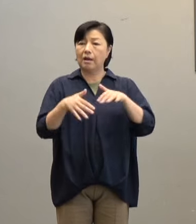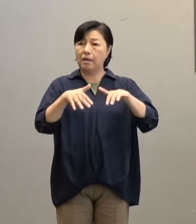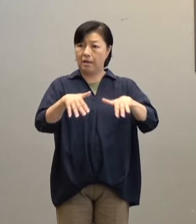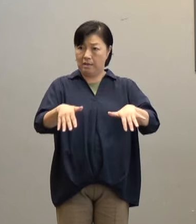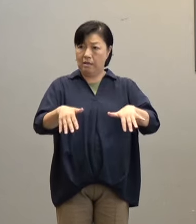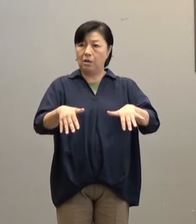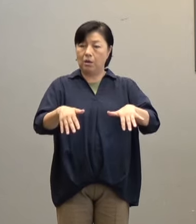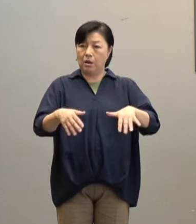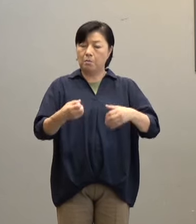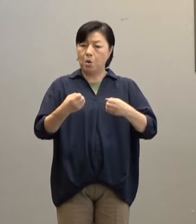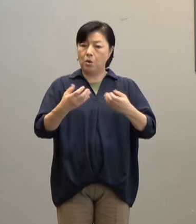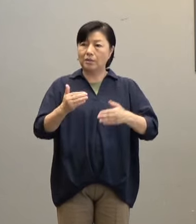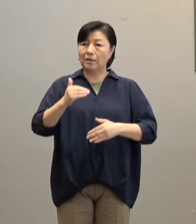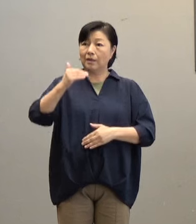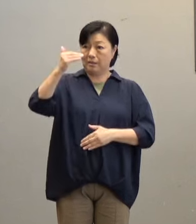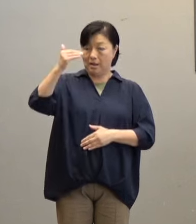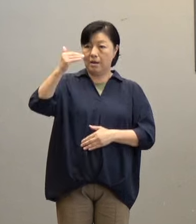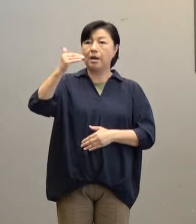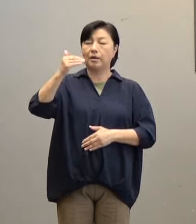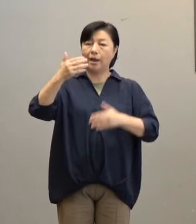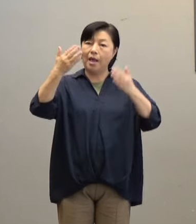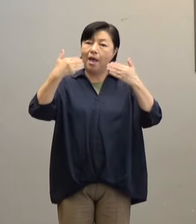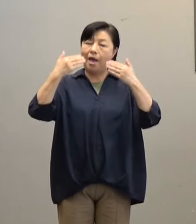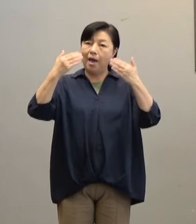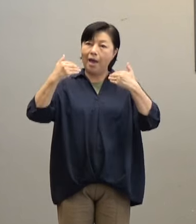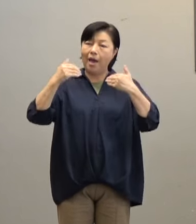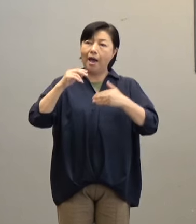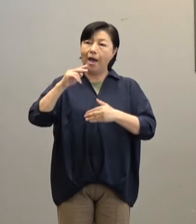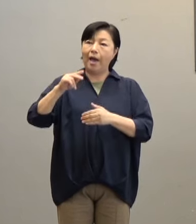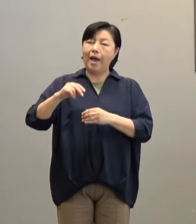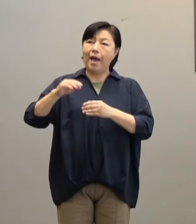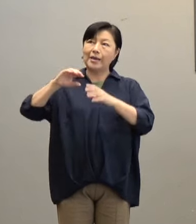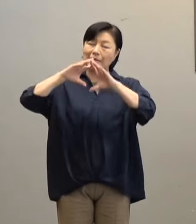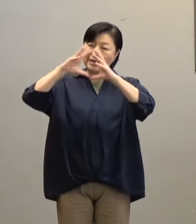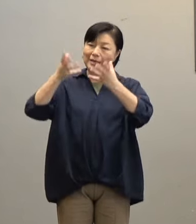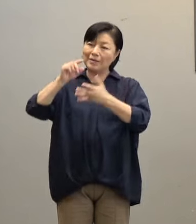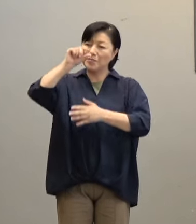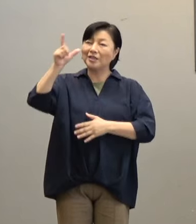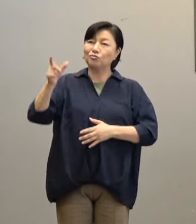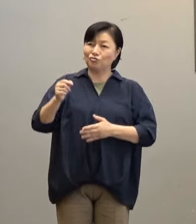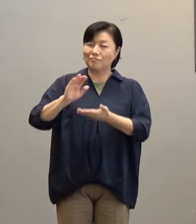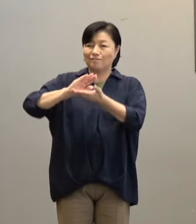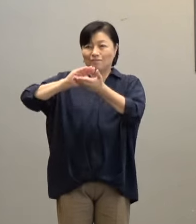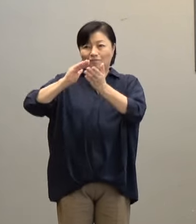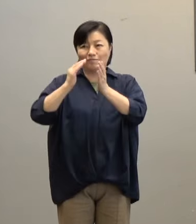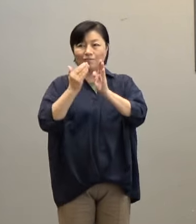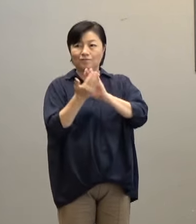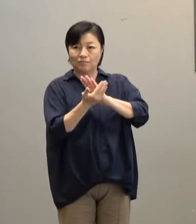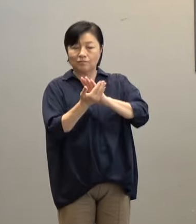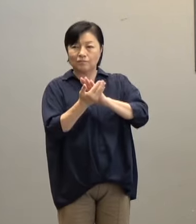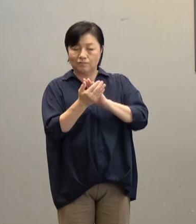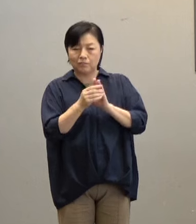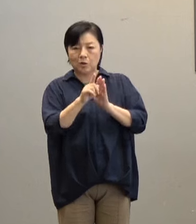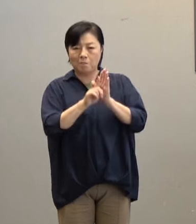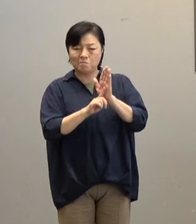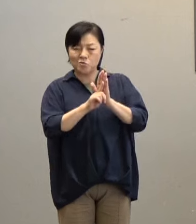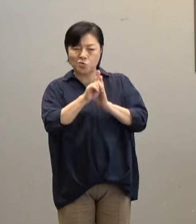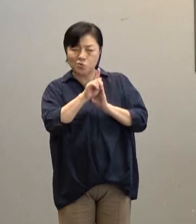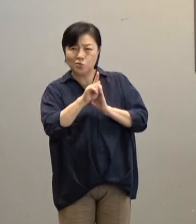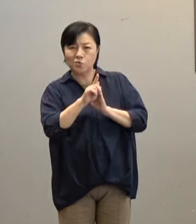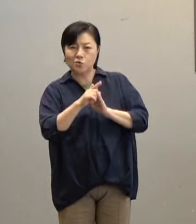新高からですね、秋三月の方にですね、あの転換をこれ我々促しているわけですね。そうしたこう暑さに強い、まあ、